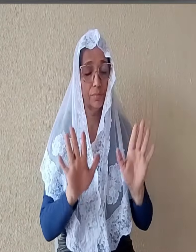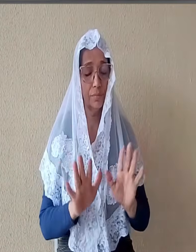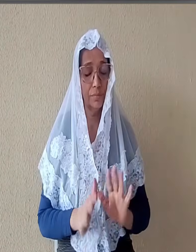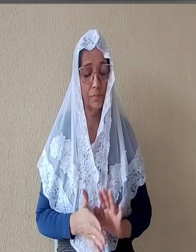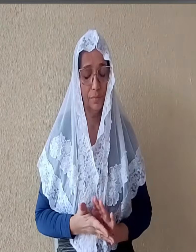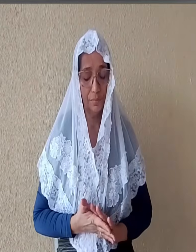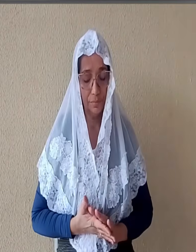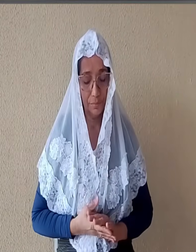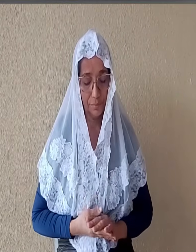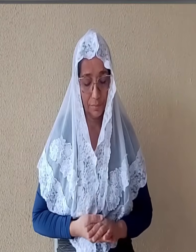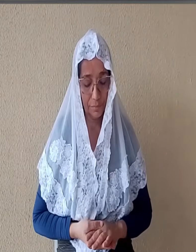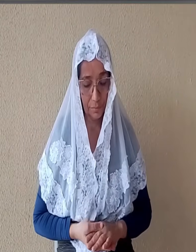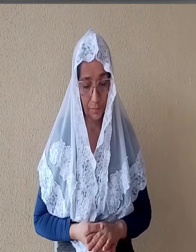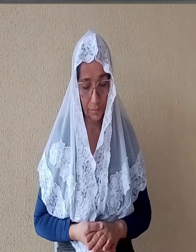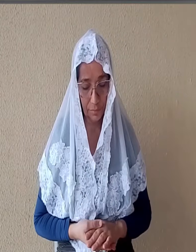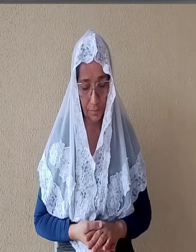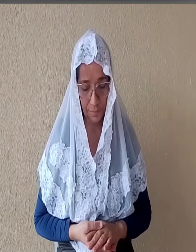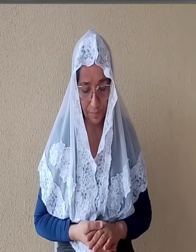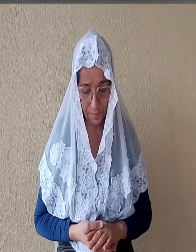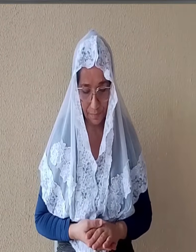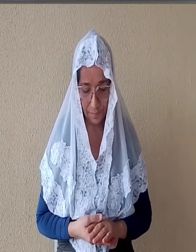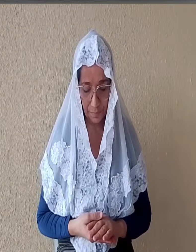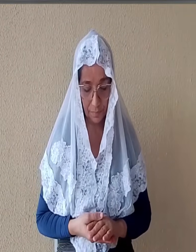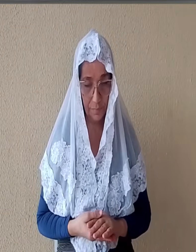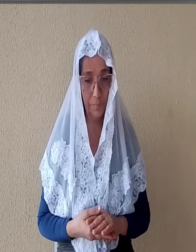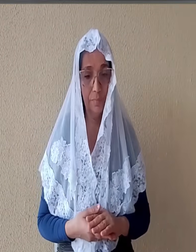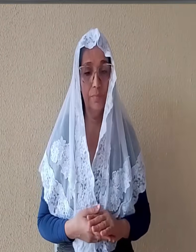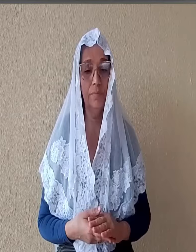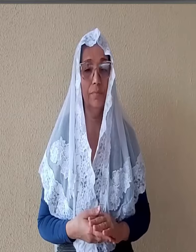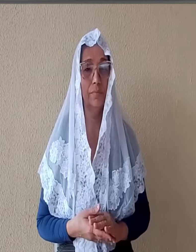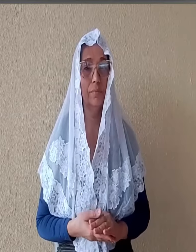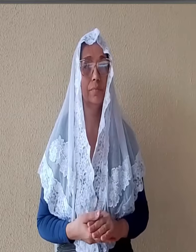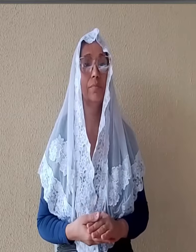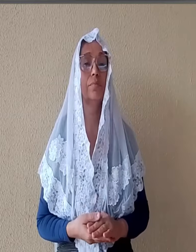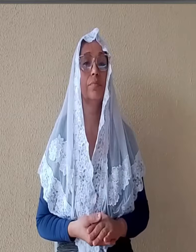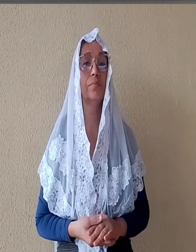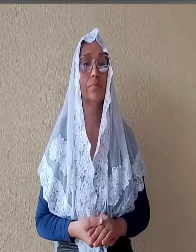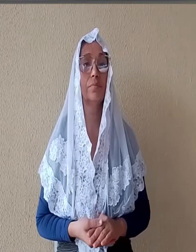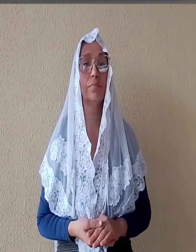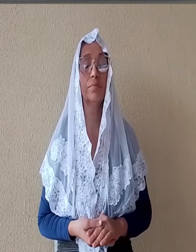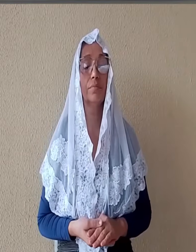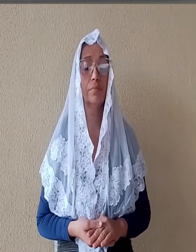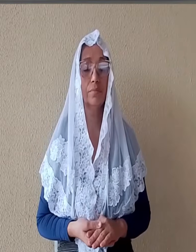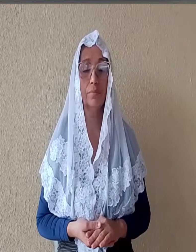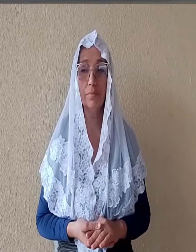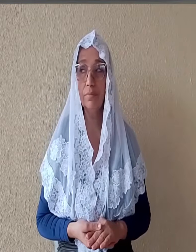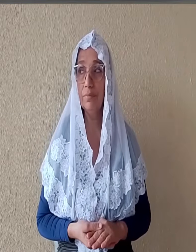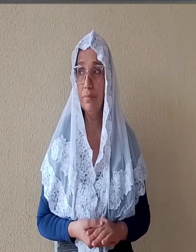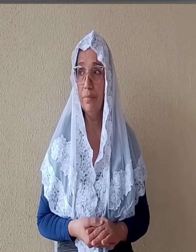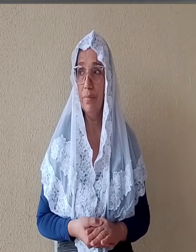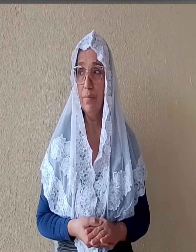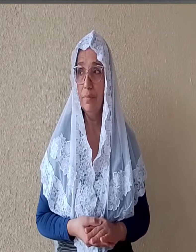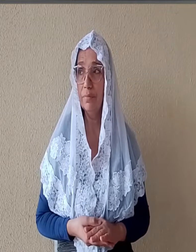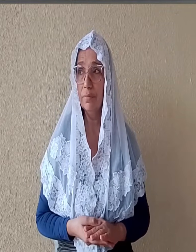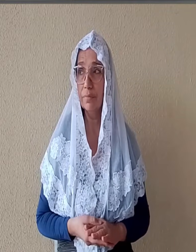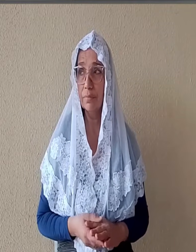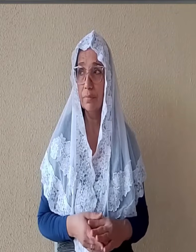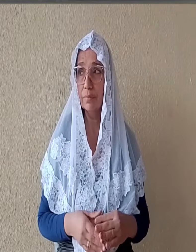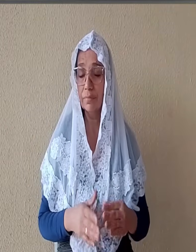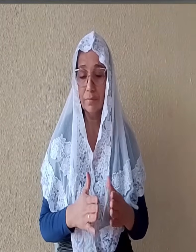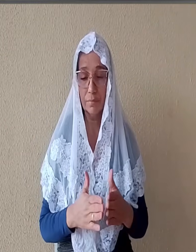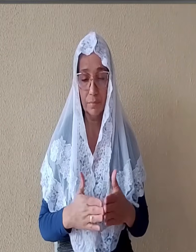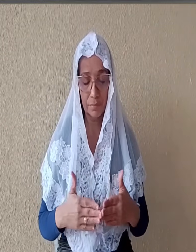na terra como Glória a Glória a Deus. Glória a Deus. sabedoria das Aleluia, Deus. Bendito Senhor, Deus. derrama-nos